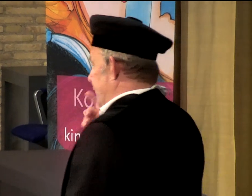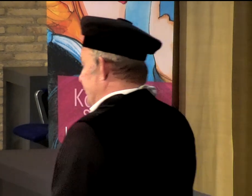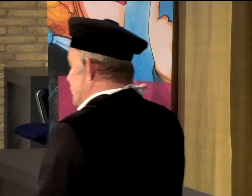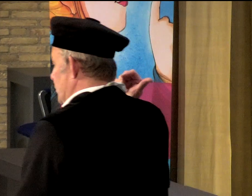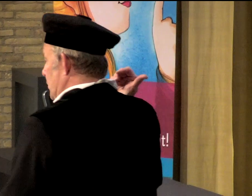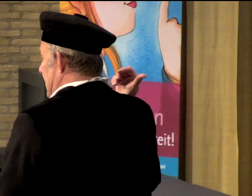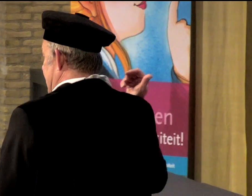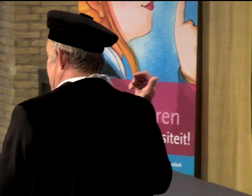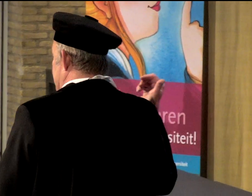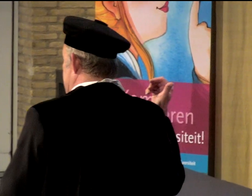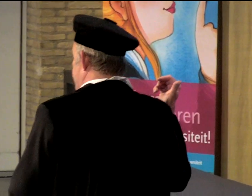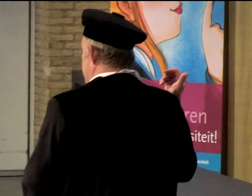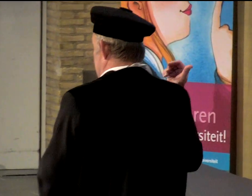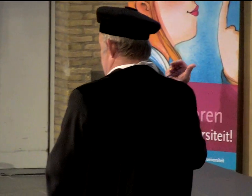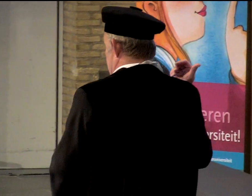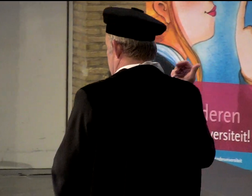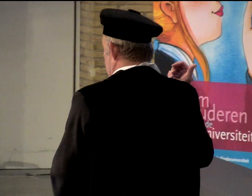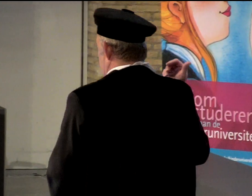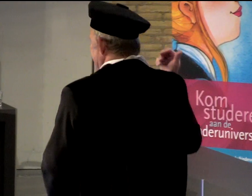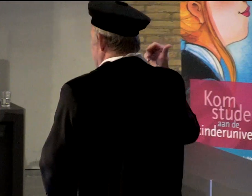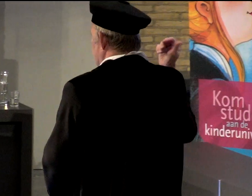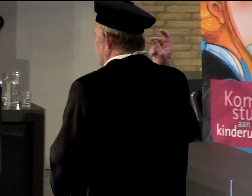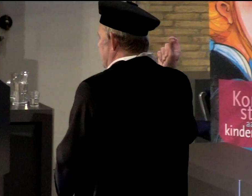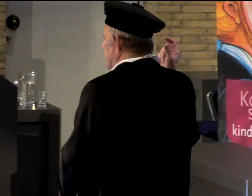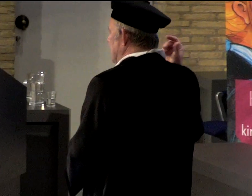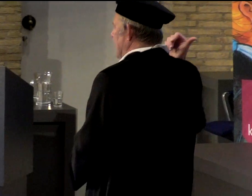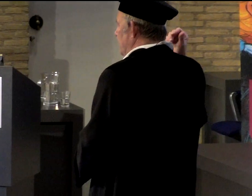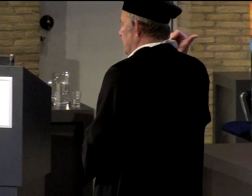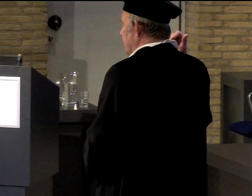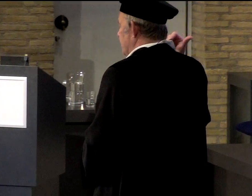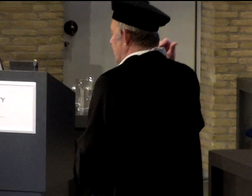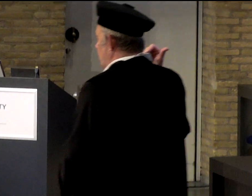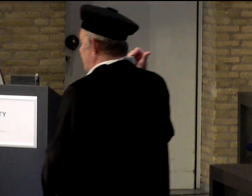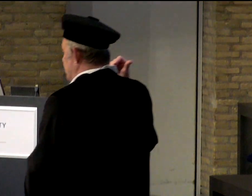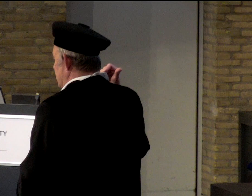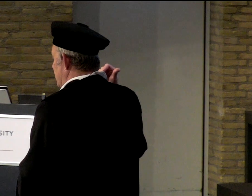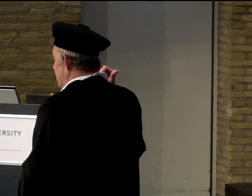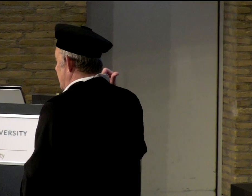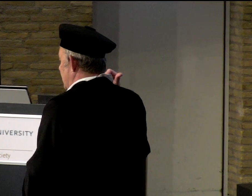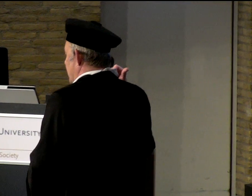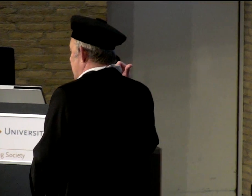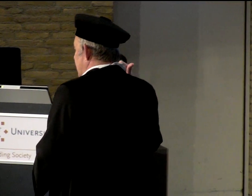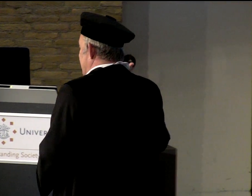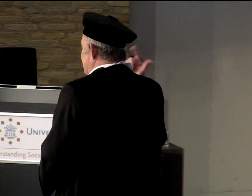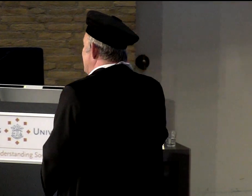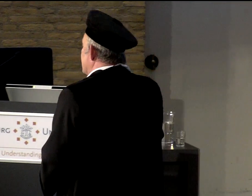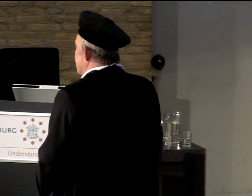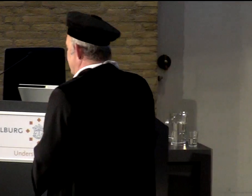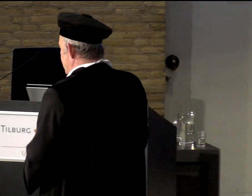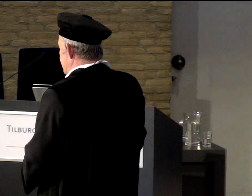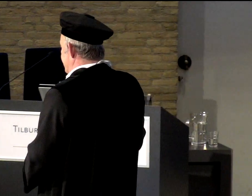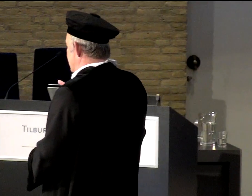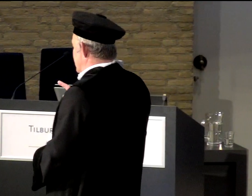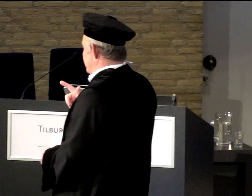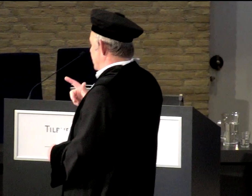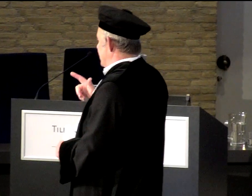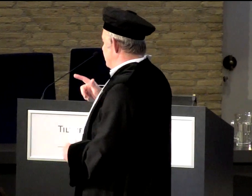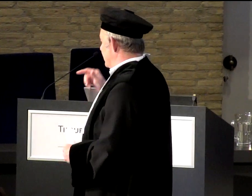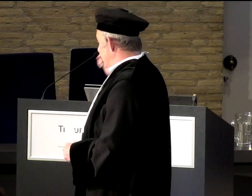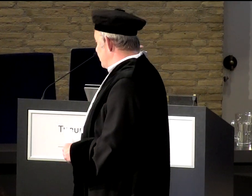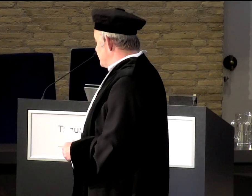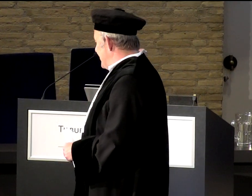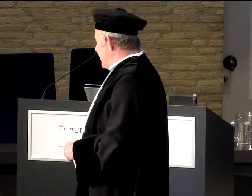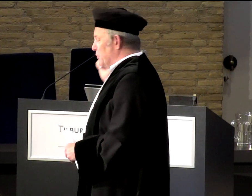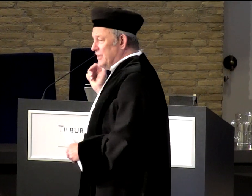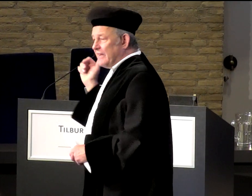vind, jullie vonden Zora helemaal geen probleem. Paro, het zorgrobotje. Ik heb 10 jaar geleden ongeveer hetzelfde